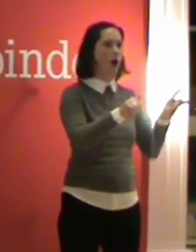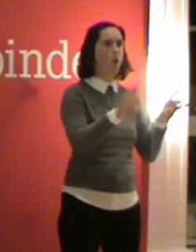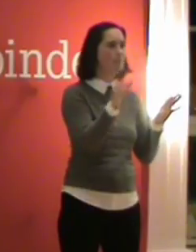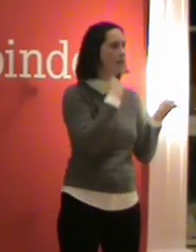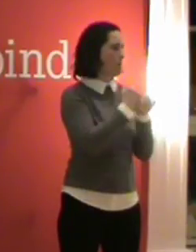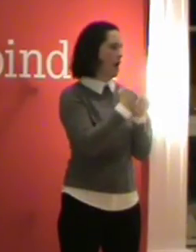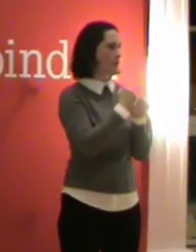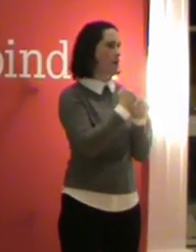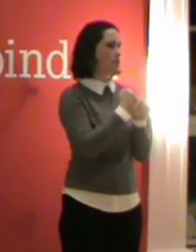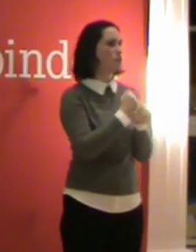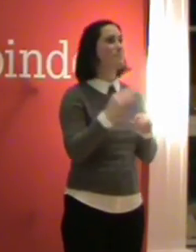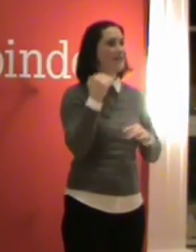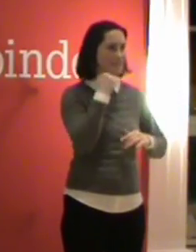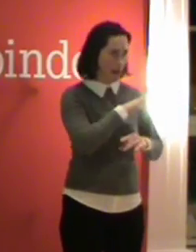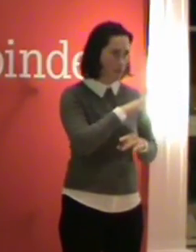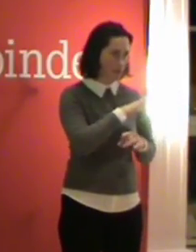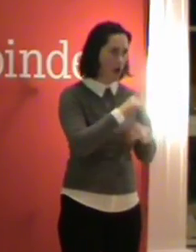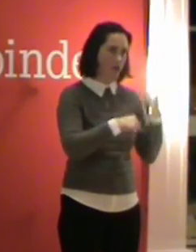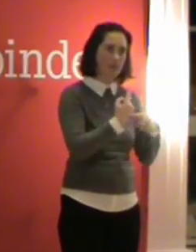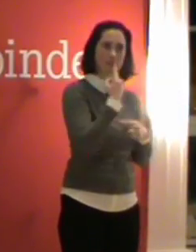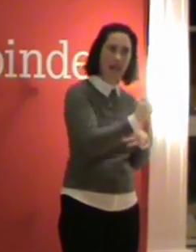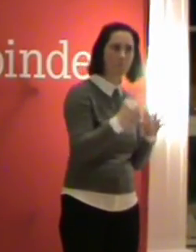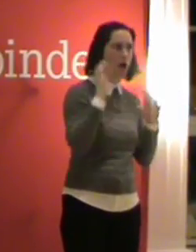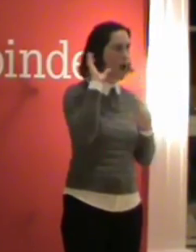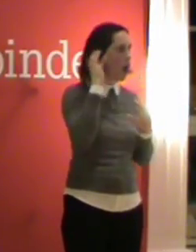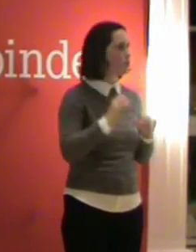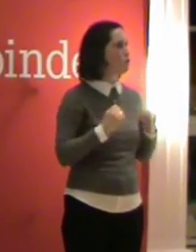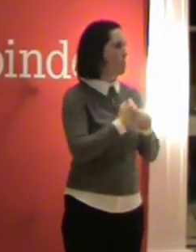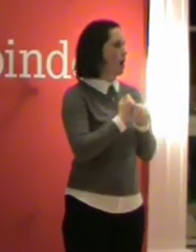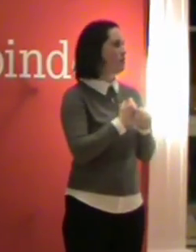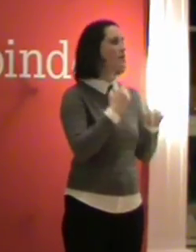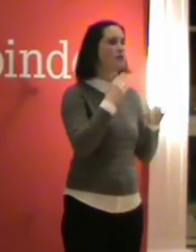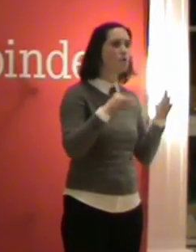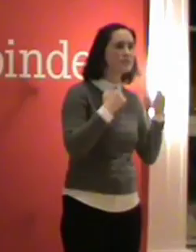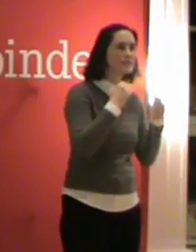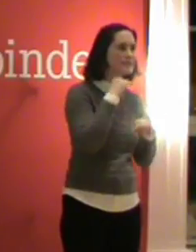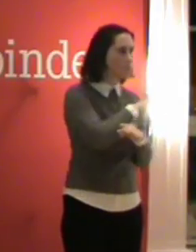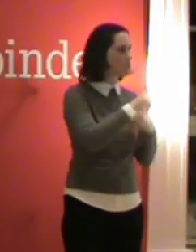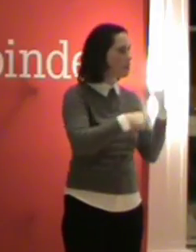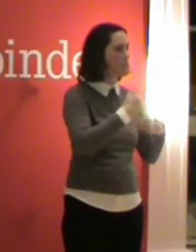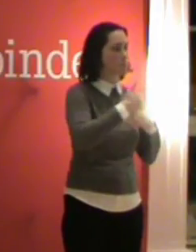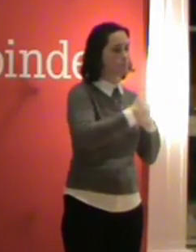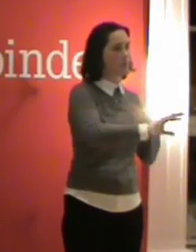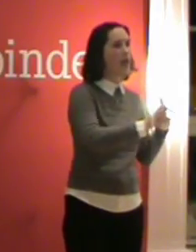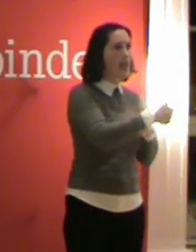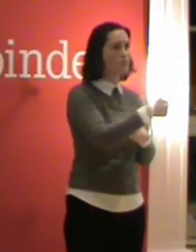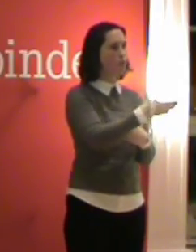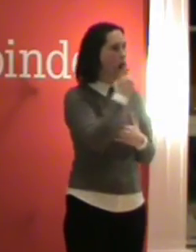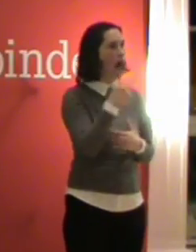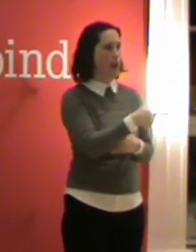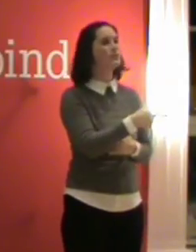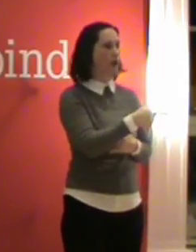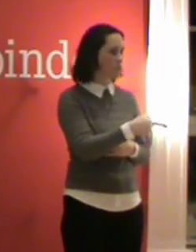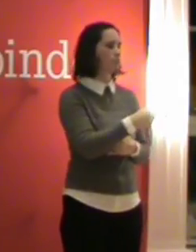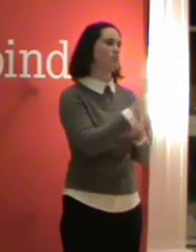mitarbeiten. Und jeden Samstag, und das Schöne ist, dass diese Sache auch Bestand hat, jeden Samstag 11 Uhr in Halle auf